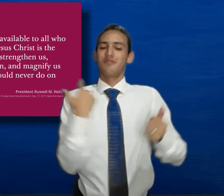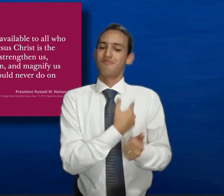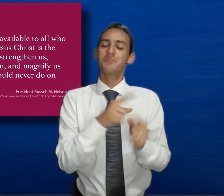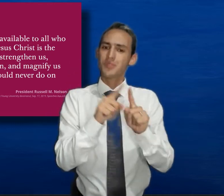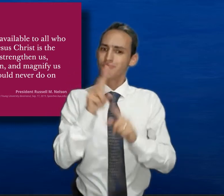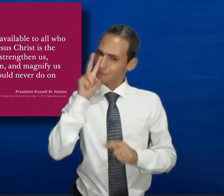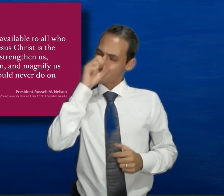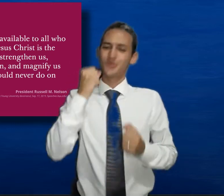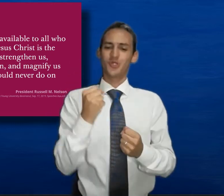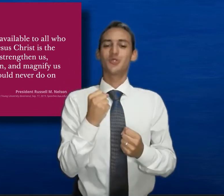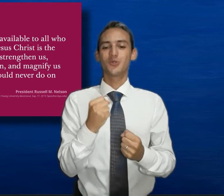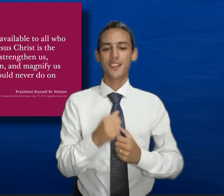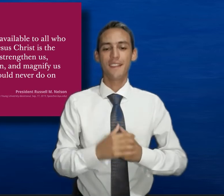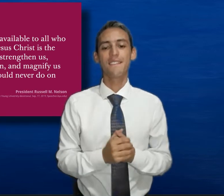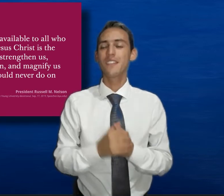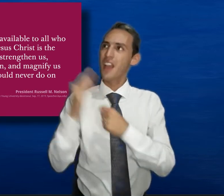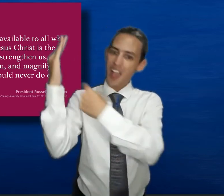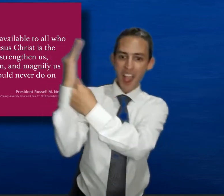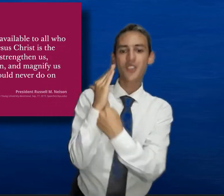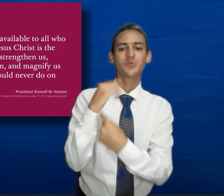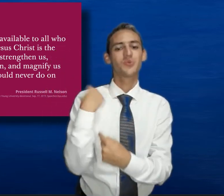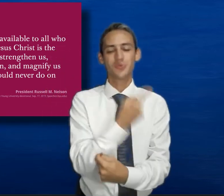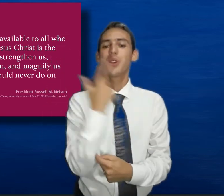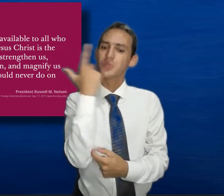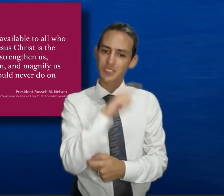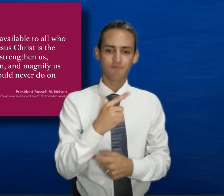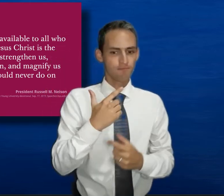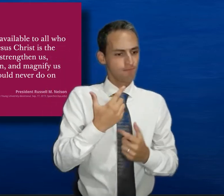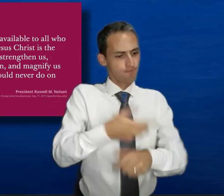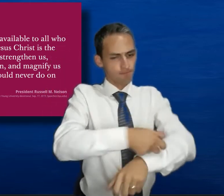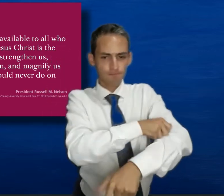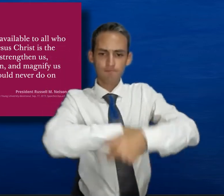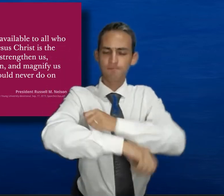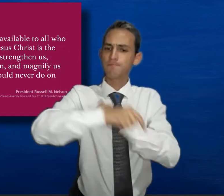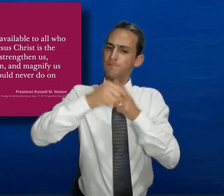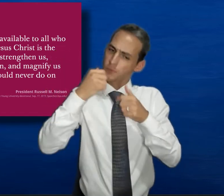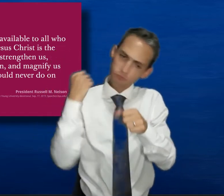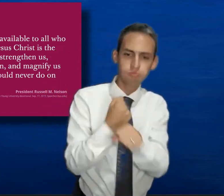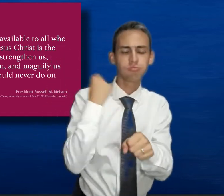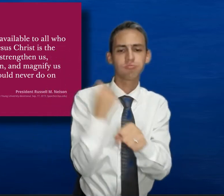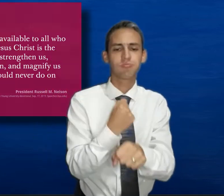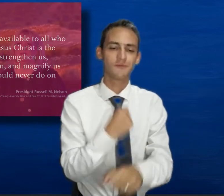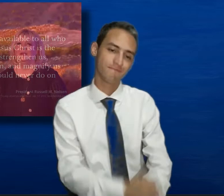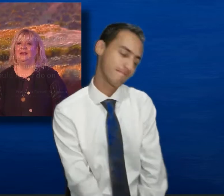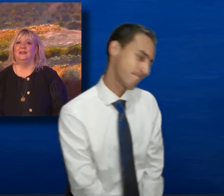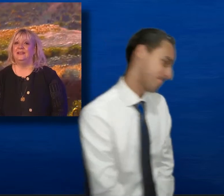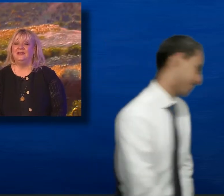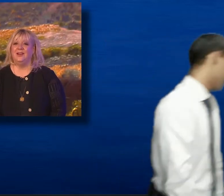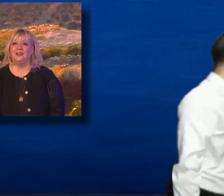nos purificar do pecado e nos magnificar para fazer coisas que nunca poderíamos fazer por conta